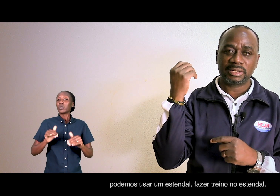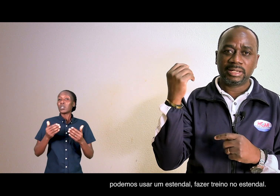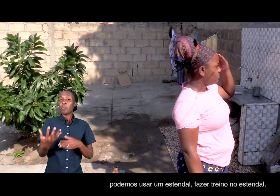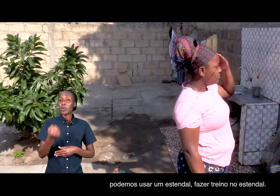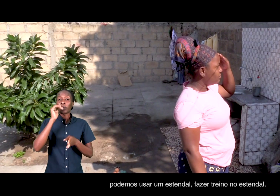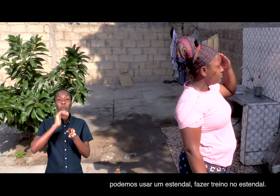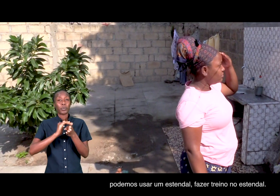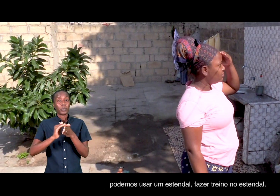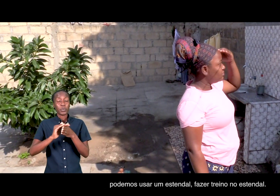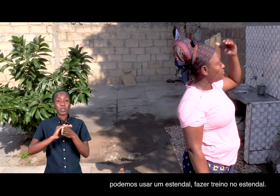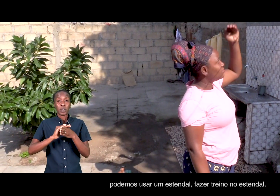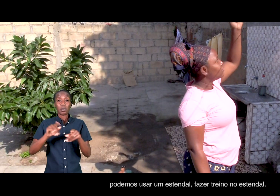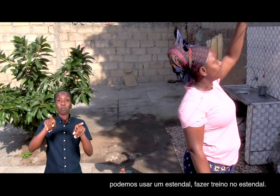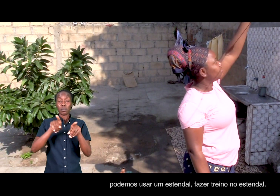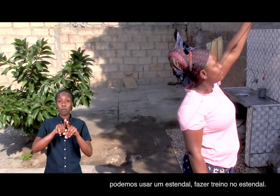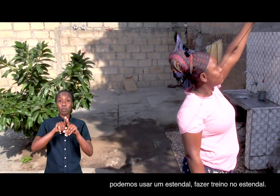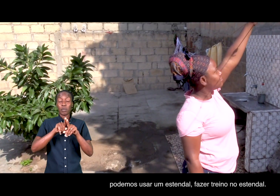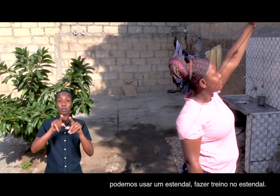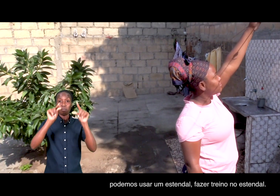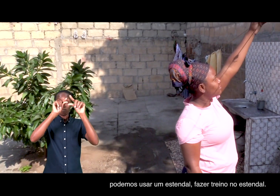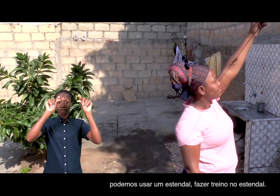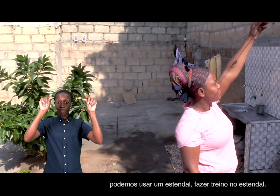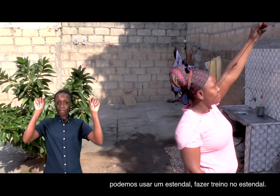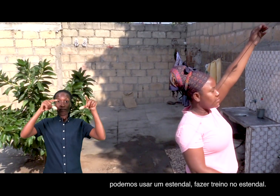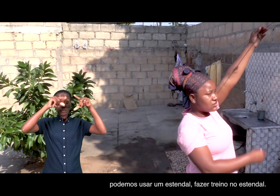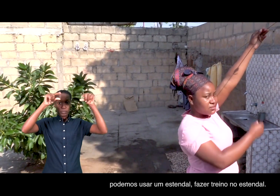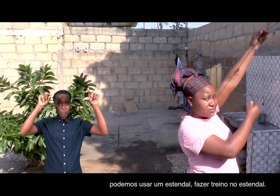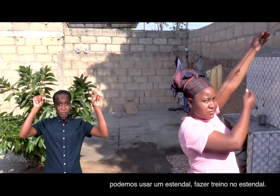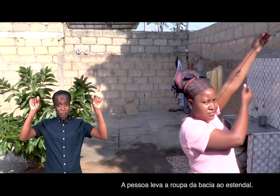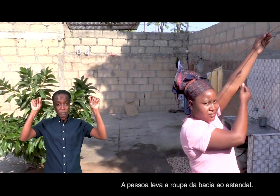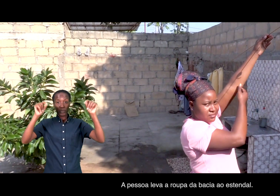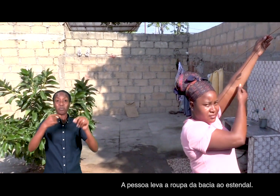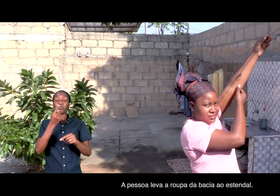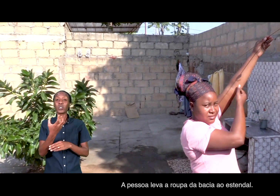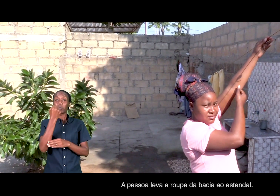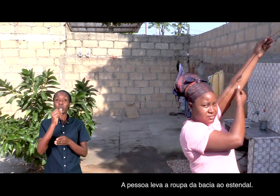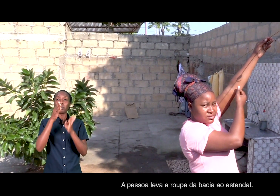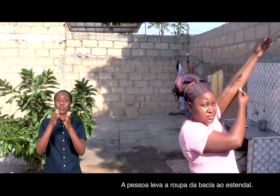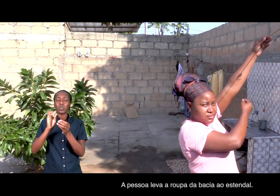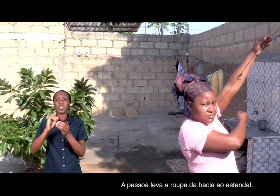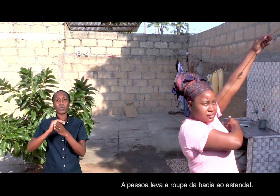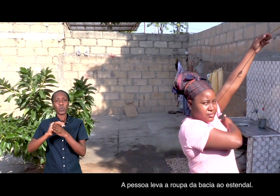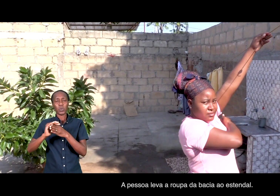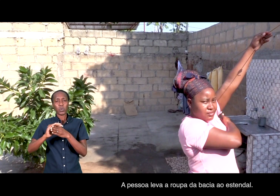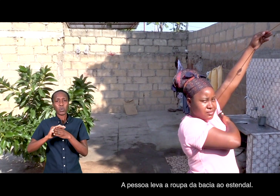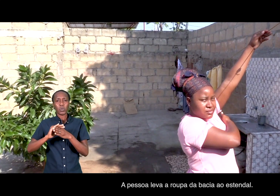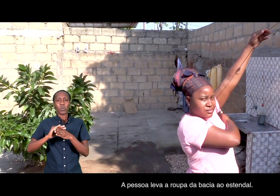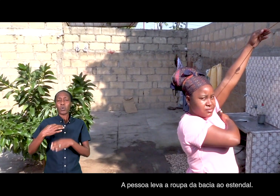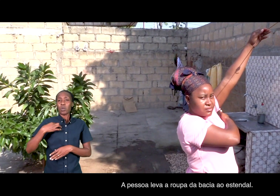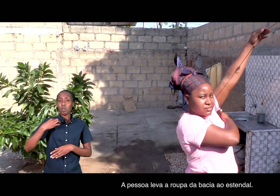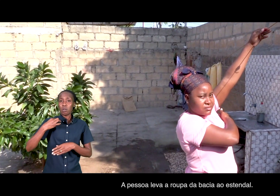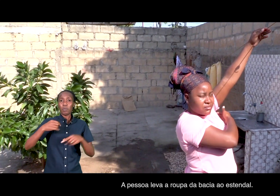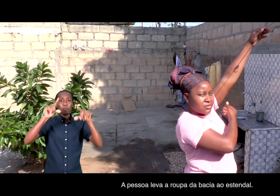completa. Podemos usar o stand-up, um treino mesmo no stand-up. A pessoa leva a roupa do stand-up,